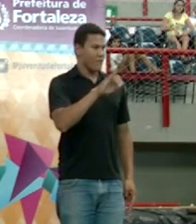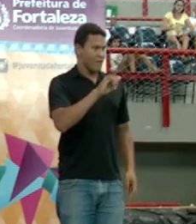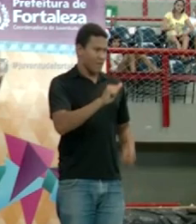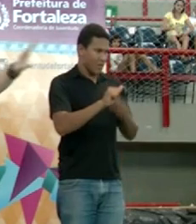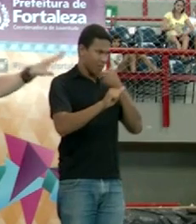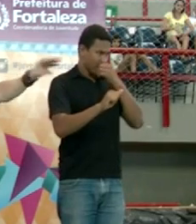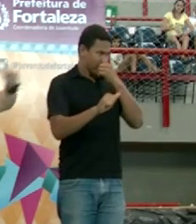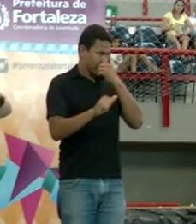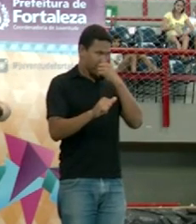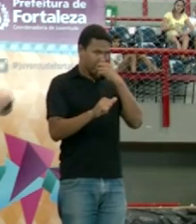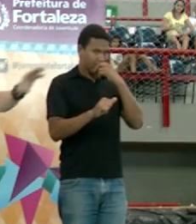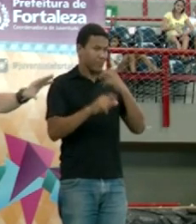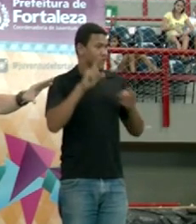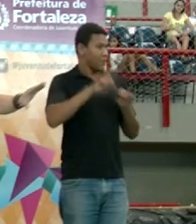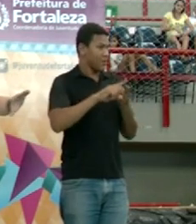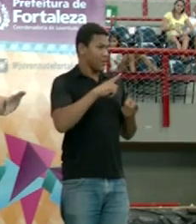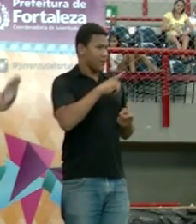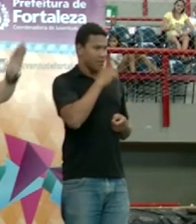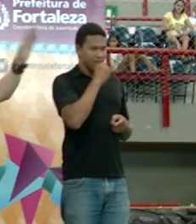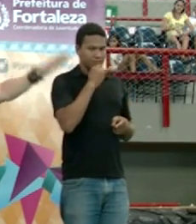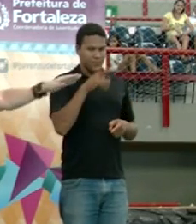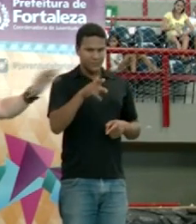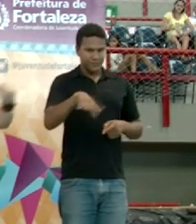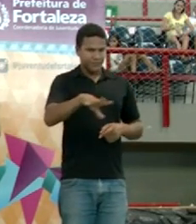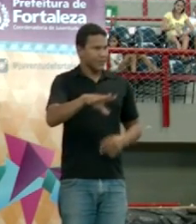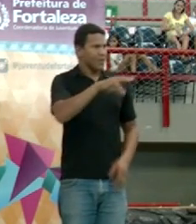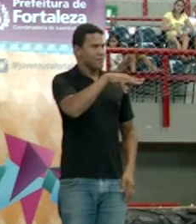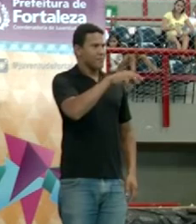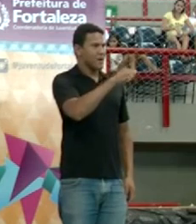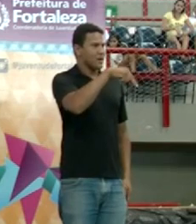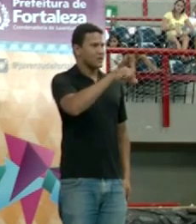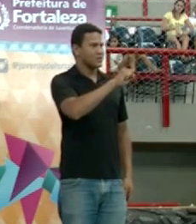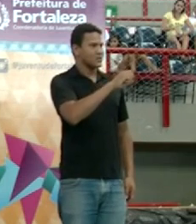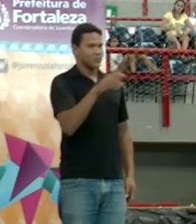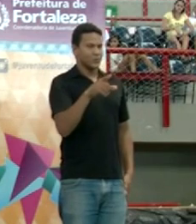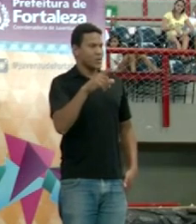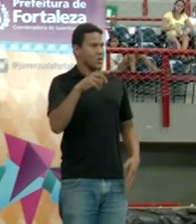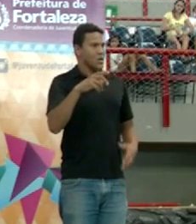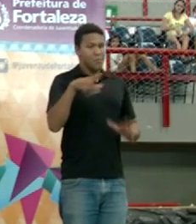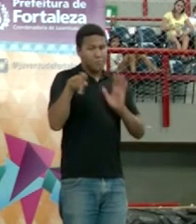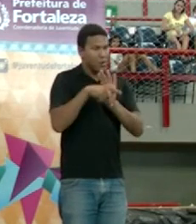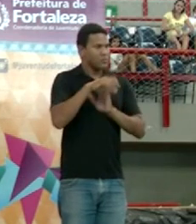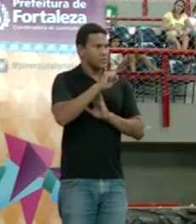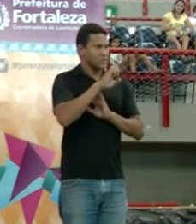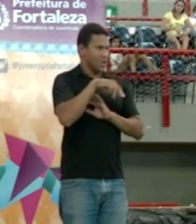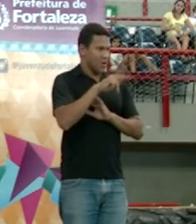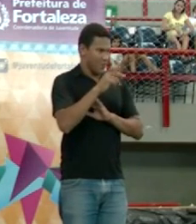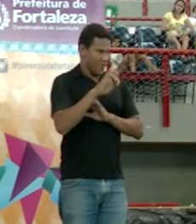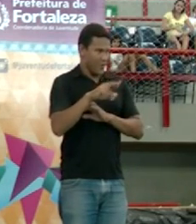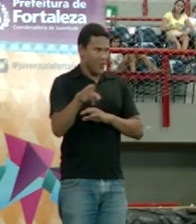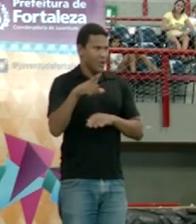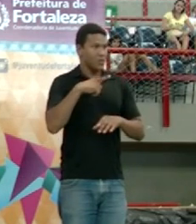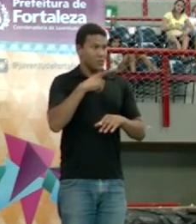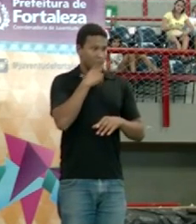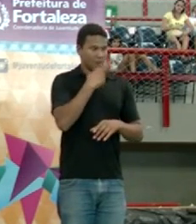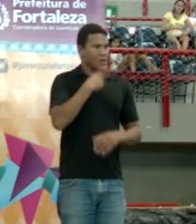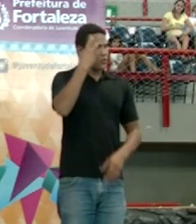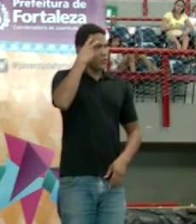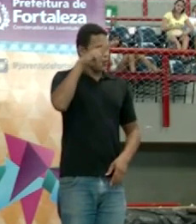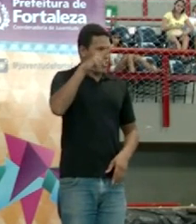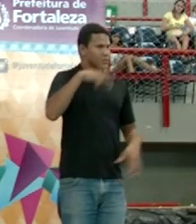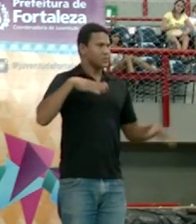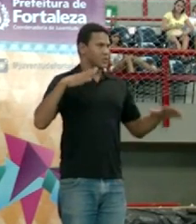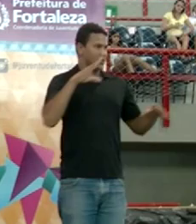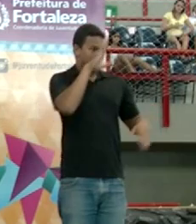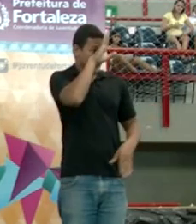trabalha no manso do Senhor. Tudo que você produzir é do Senhor. Então você trabalha 2 dias de graça, tem que entregar